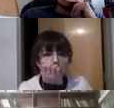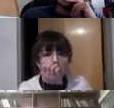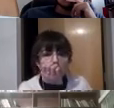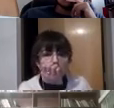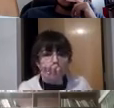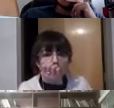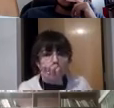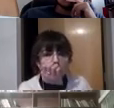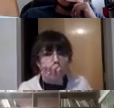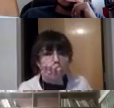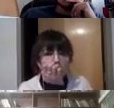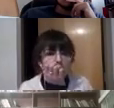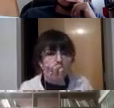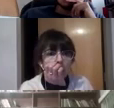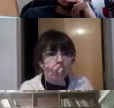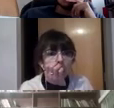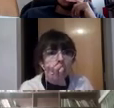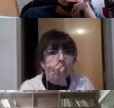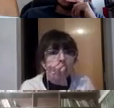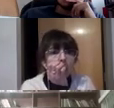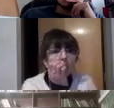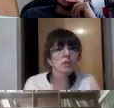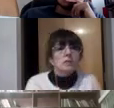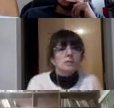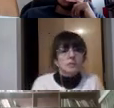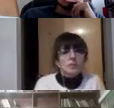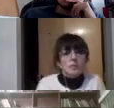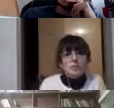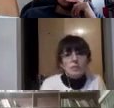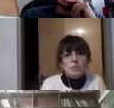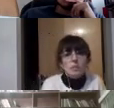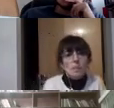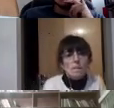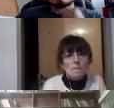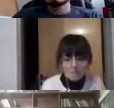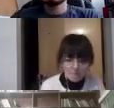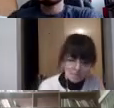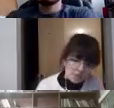analizar todos esos datos, ¿no? De toda esa manera, con diferentes sistemas simultáneos.